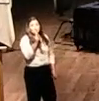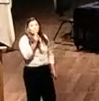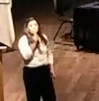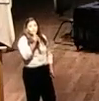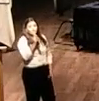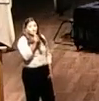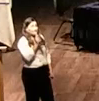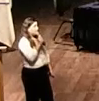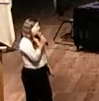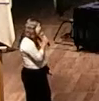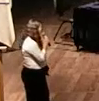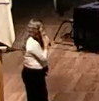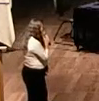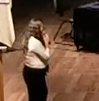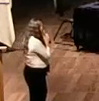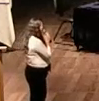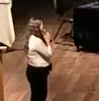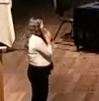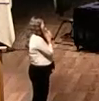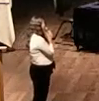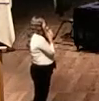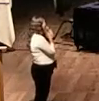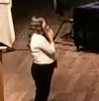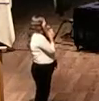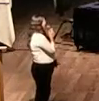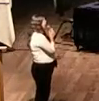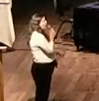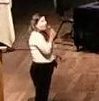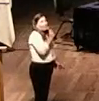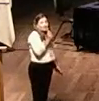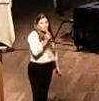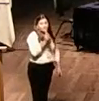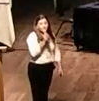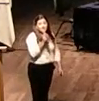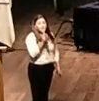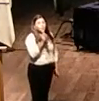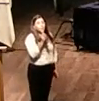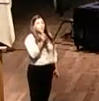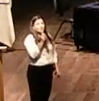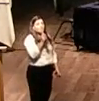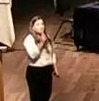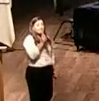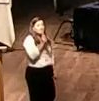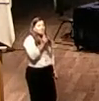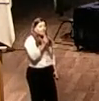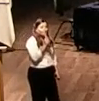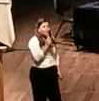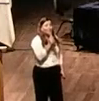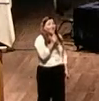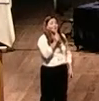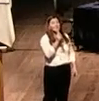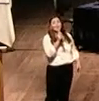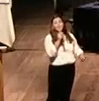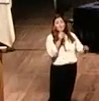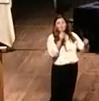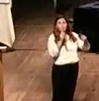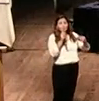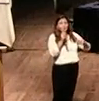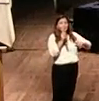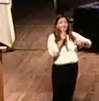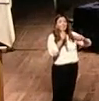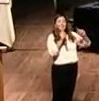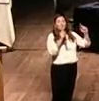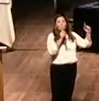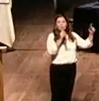que todos têm a sua importância né então a gente tem o cai fazendo a fiscalização para que a gente